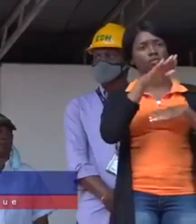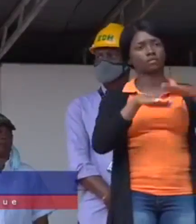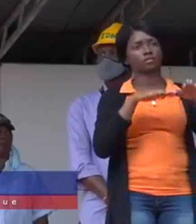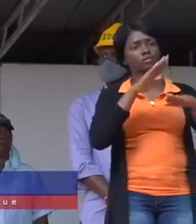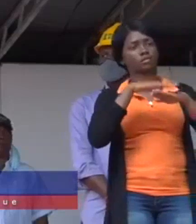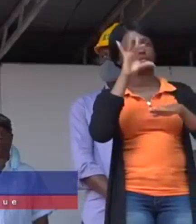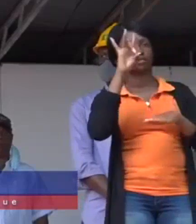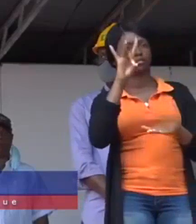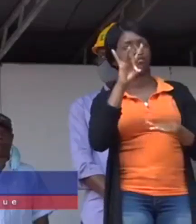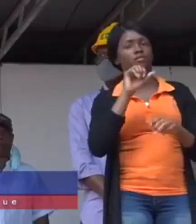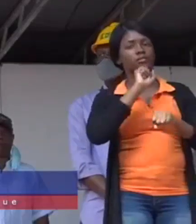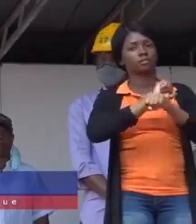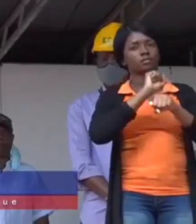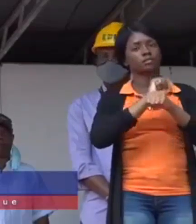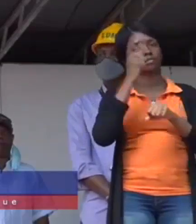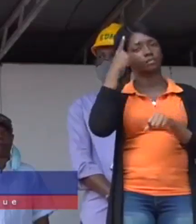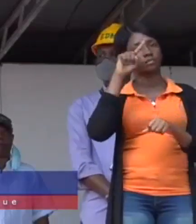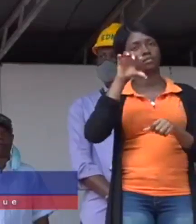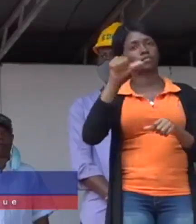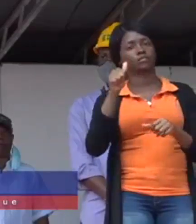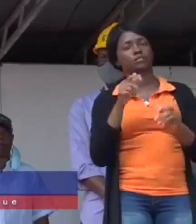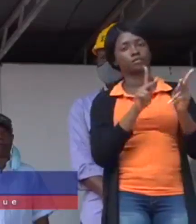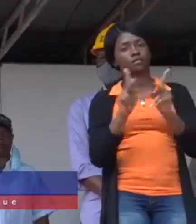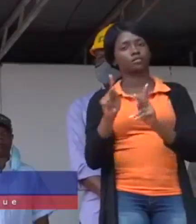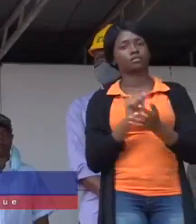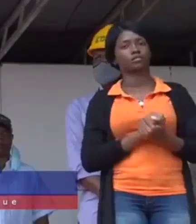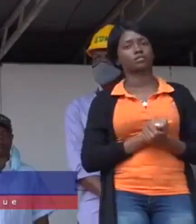sur 8. Et nous travaillons pour réparer l'autre cap, pas vrai? Nous